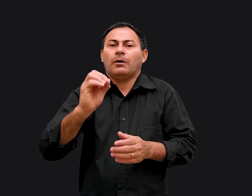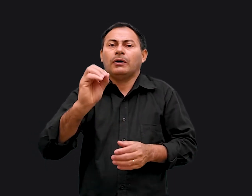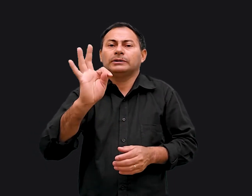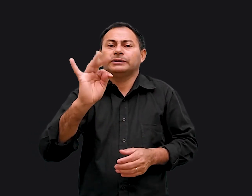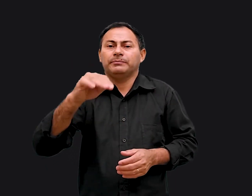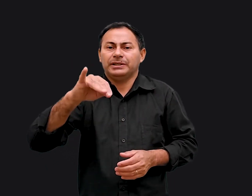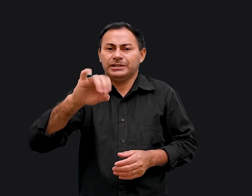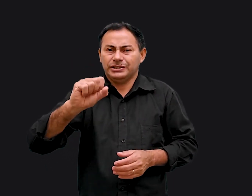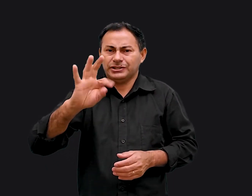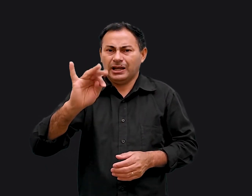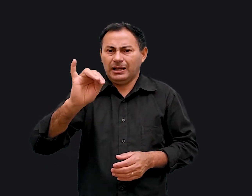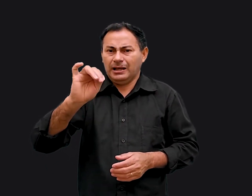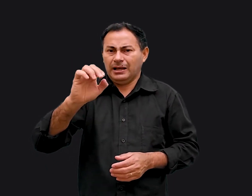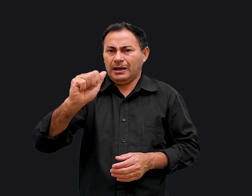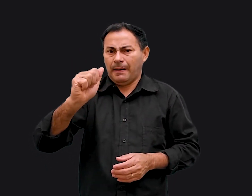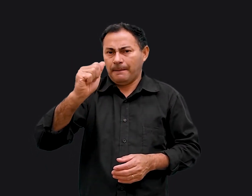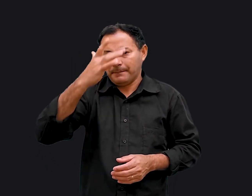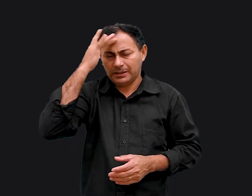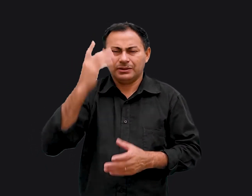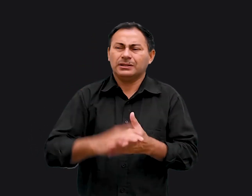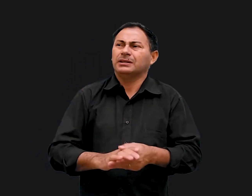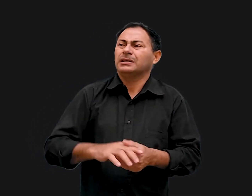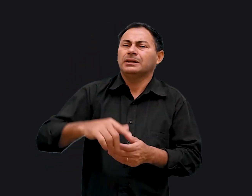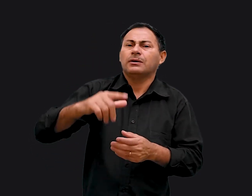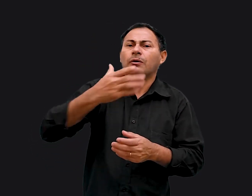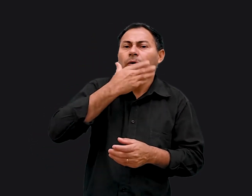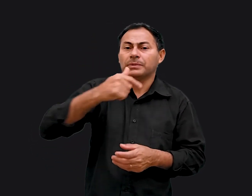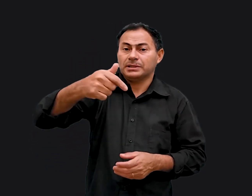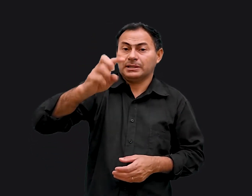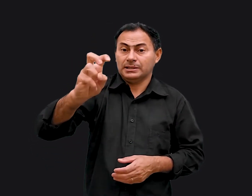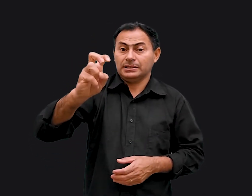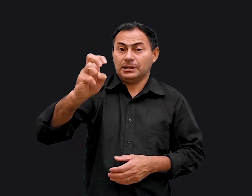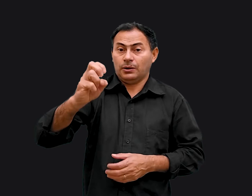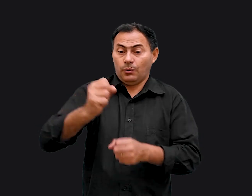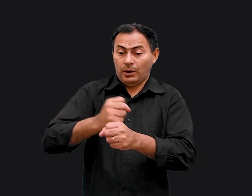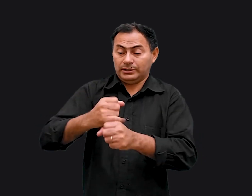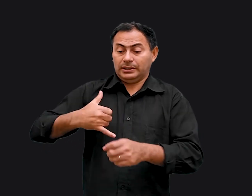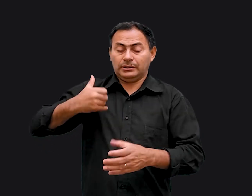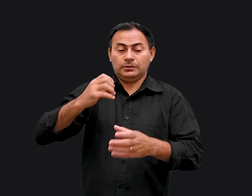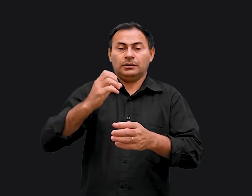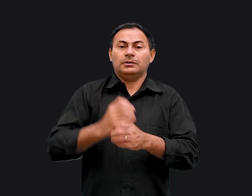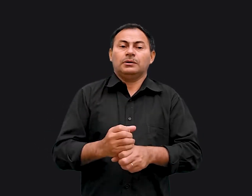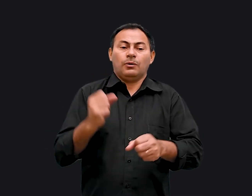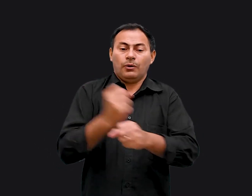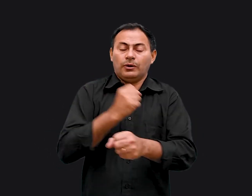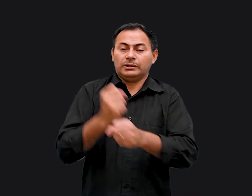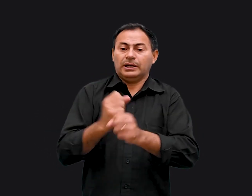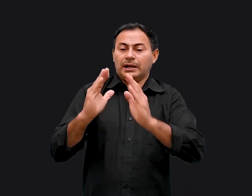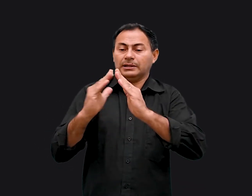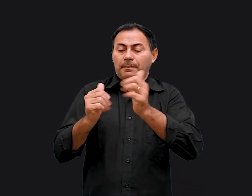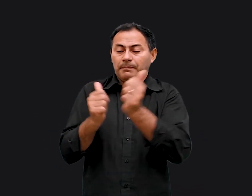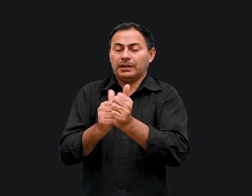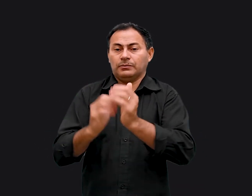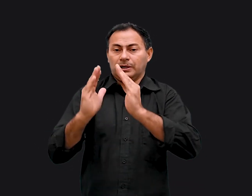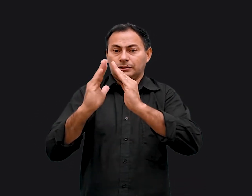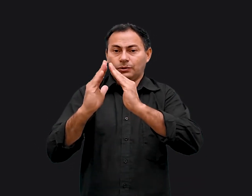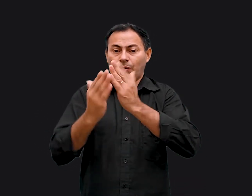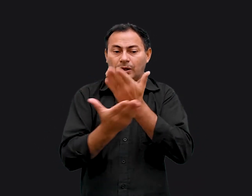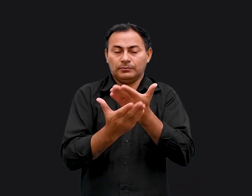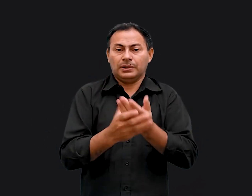otimista. O otimista é um homem de 75 anos que se casa e constrói a sua casa perto de uma escola. Abraão é esse